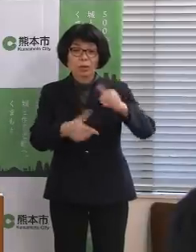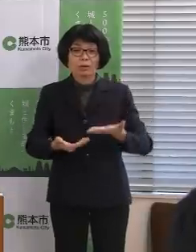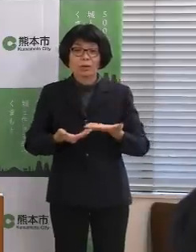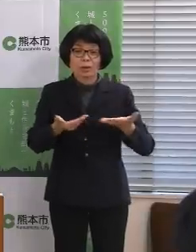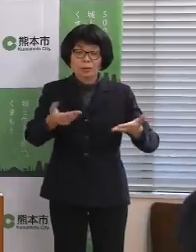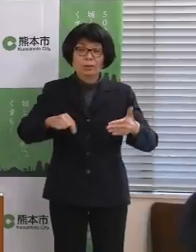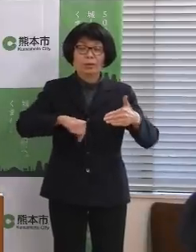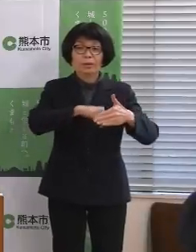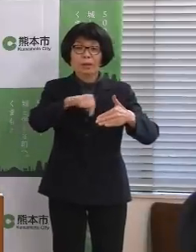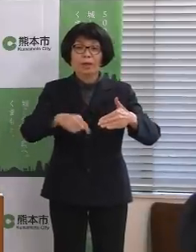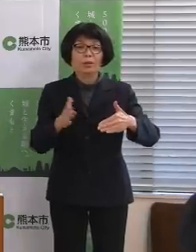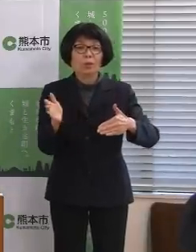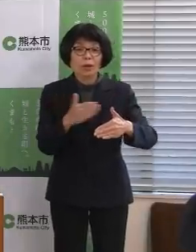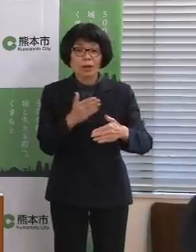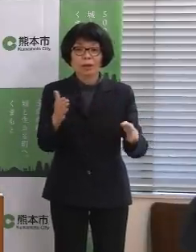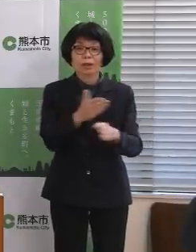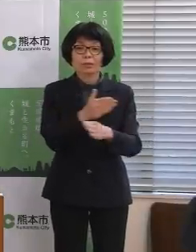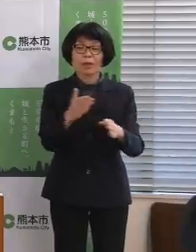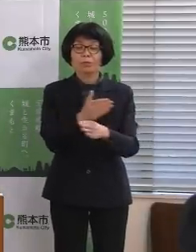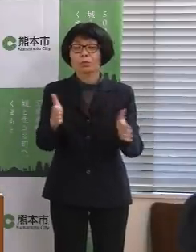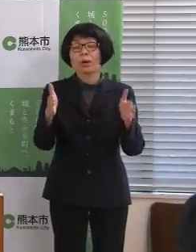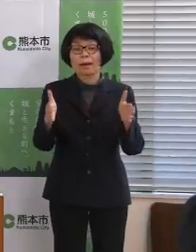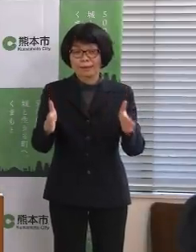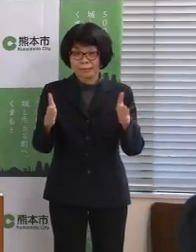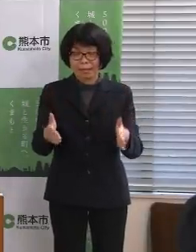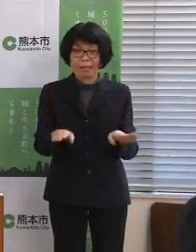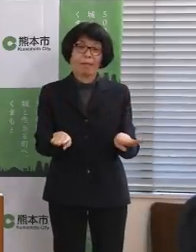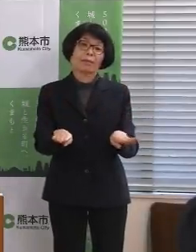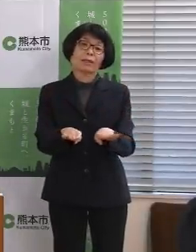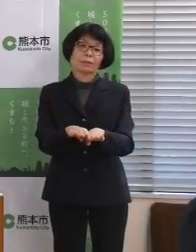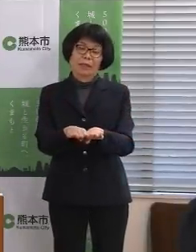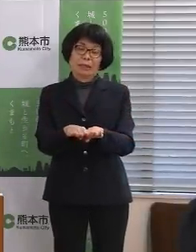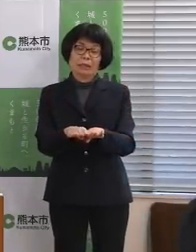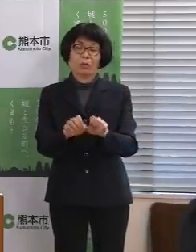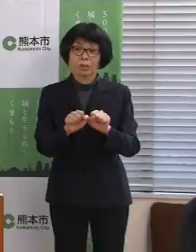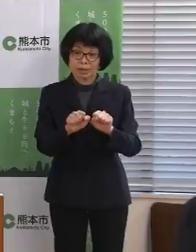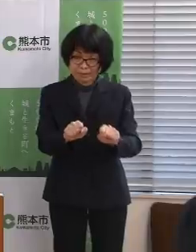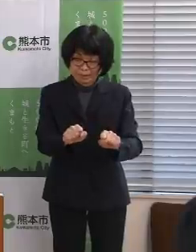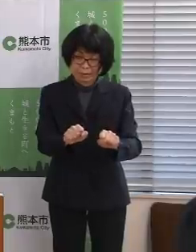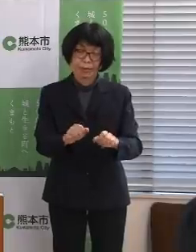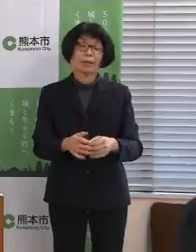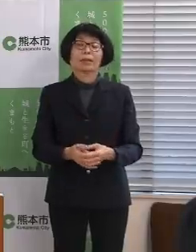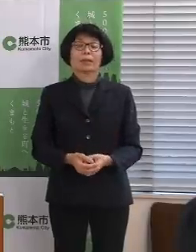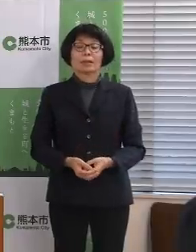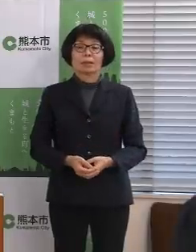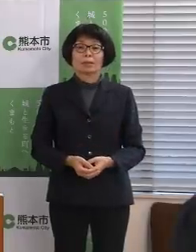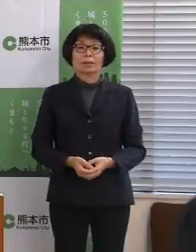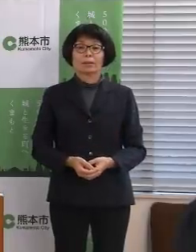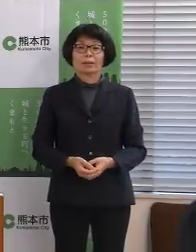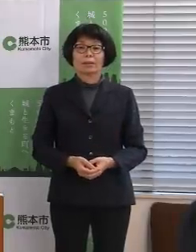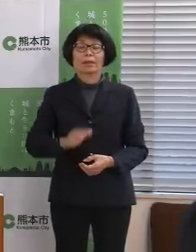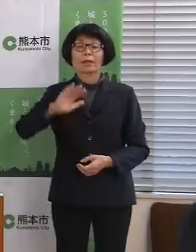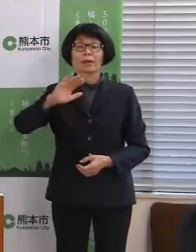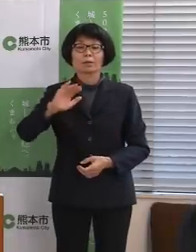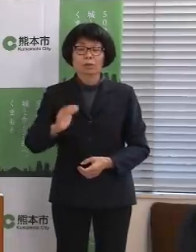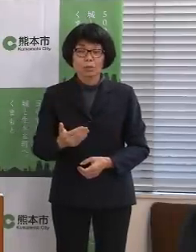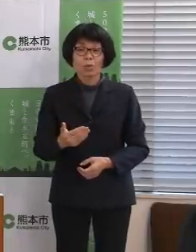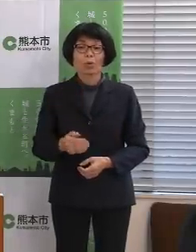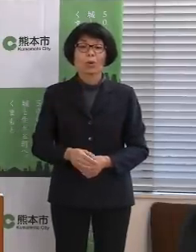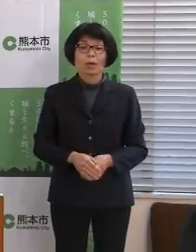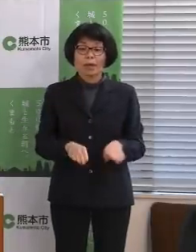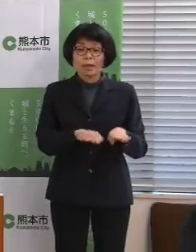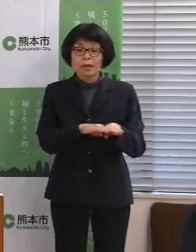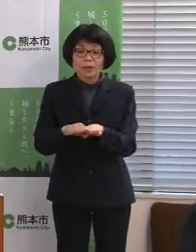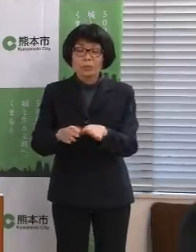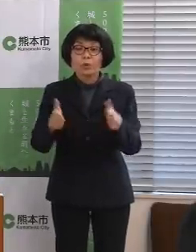から当面の間休止をいたします。なお送付中止期間中